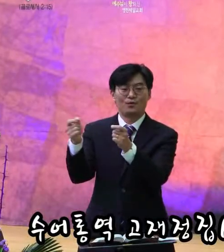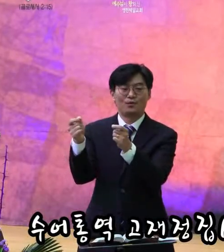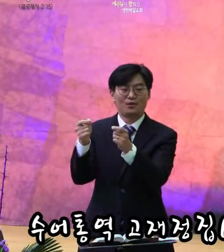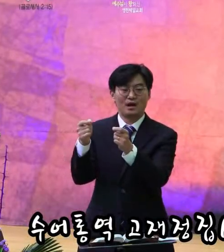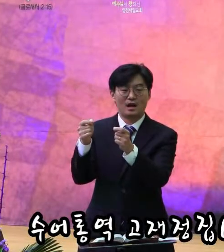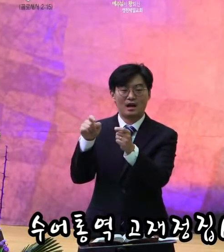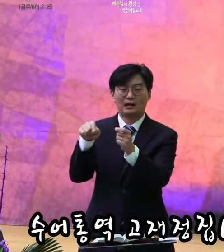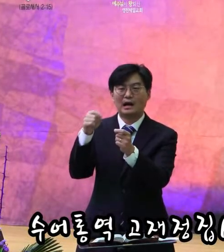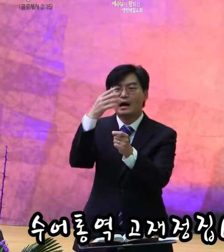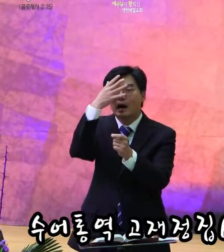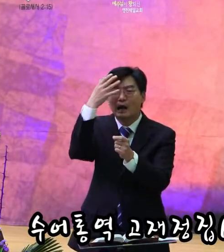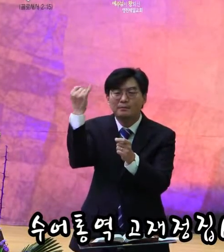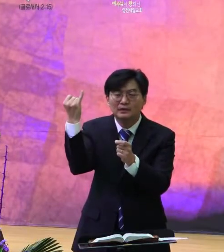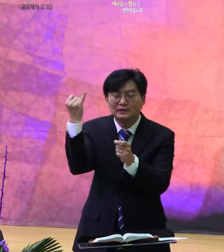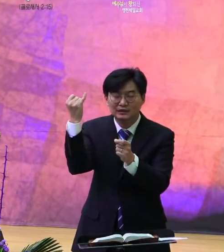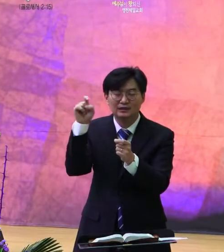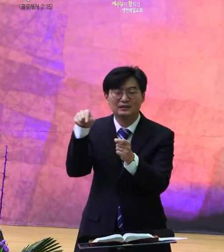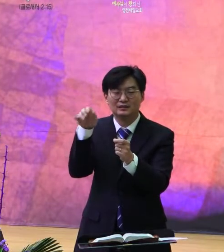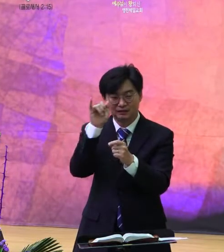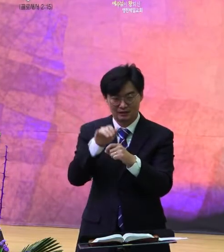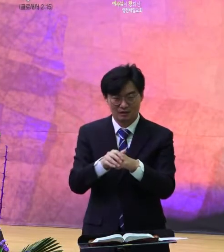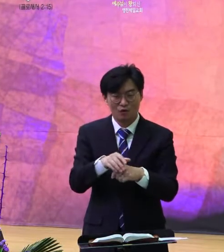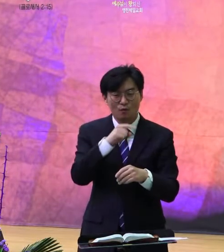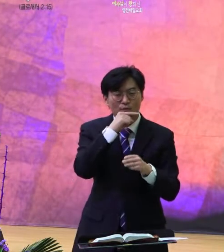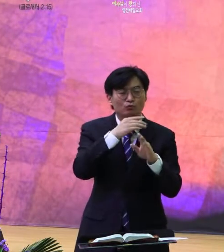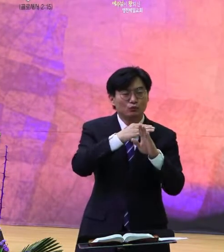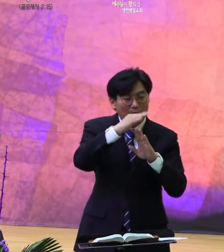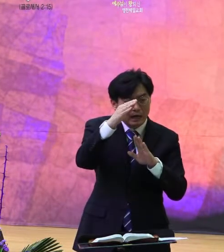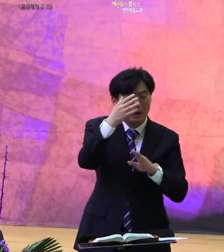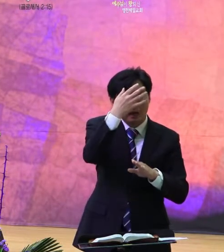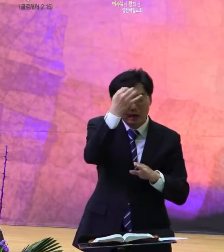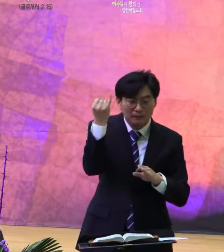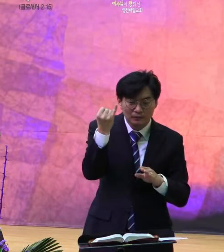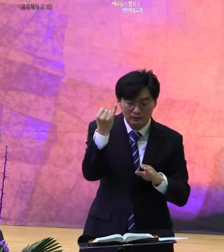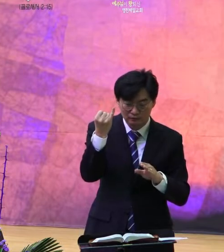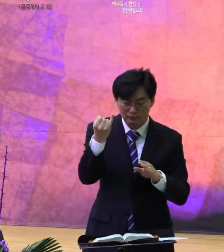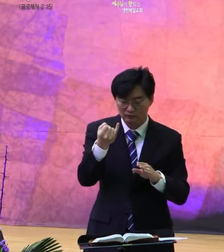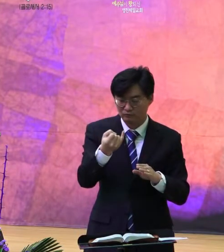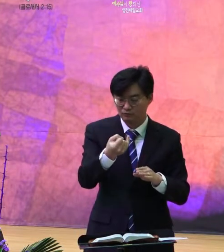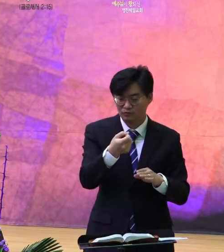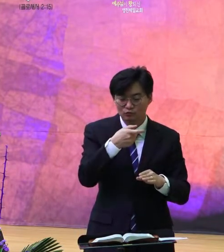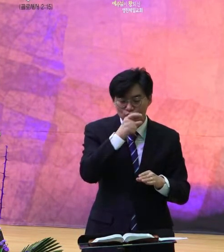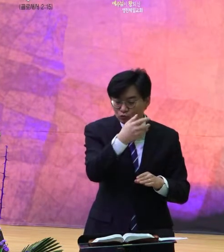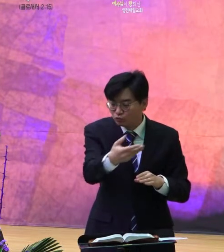그런데 강 건너편에 중국 땅에 어느 날 교회가 세워졌습니다.